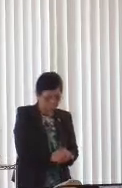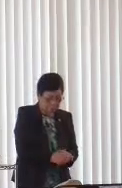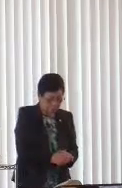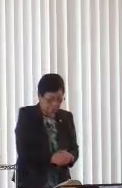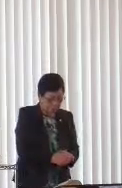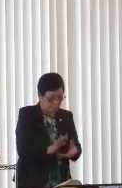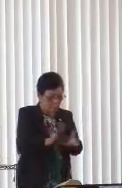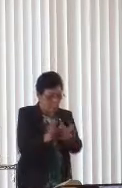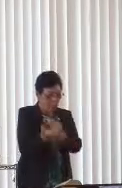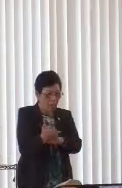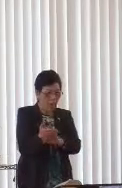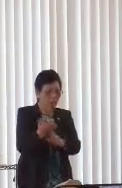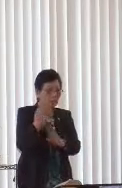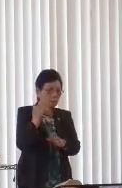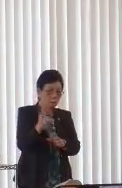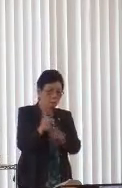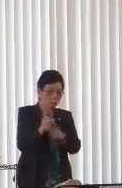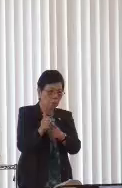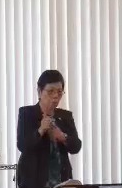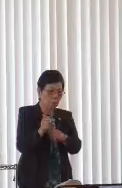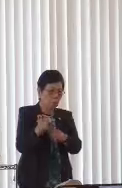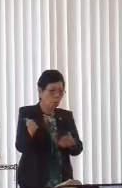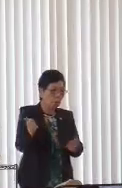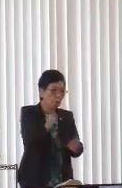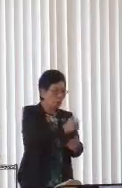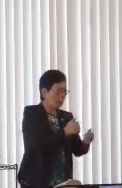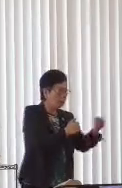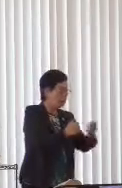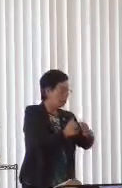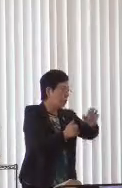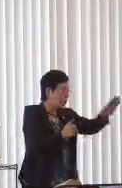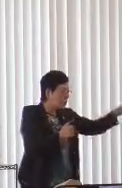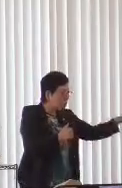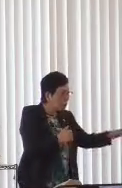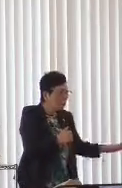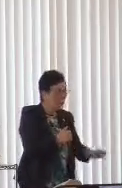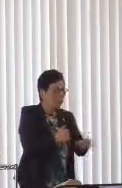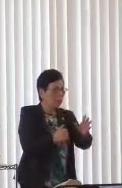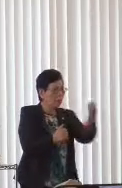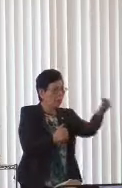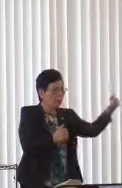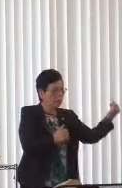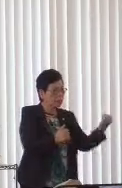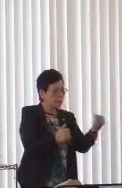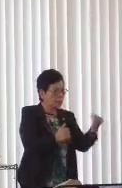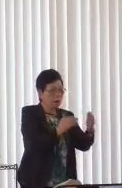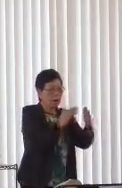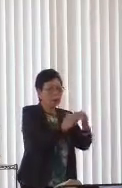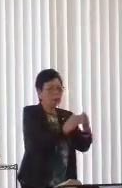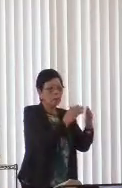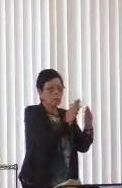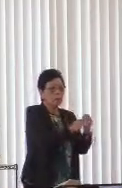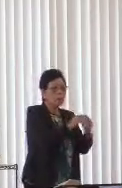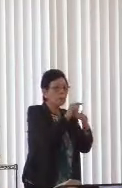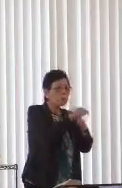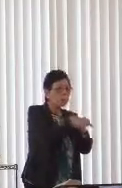花婿を迎え入れる乙女たち、ブライドメイドたちは、家の外で、